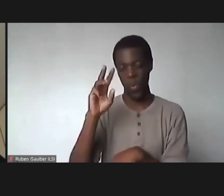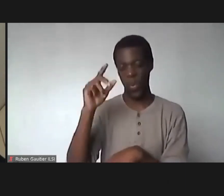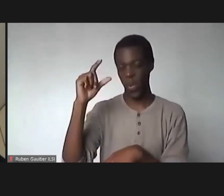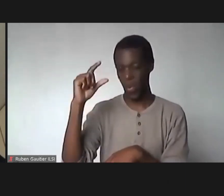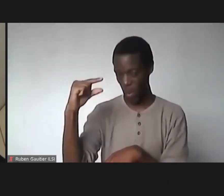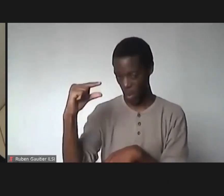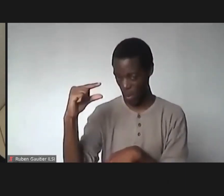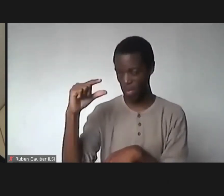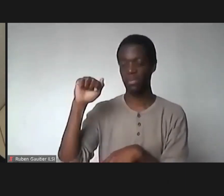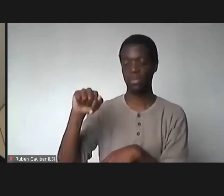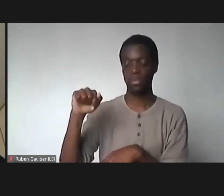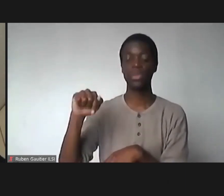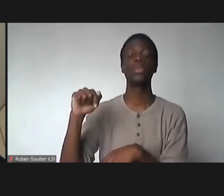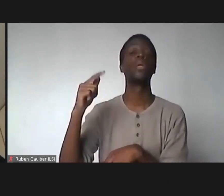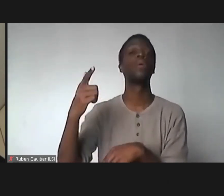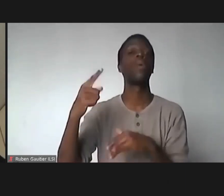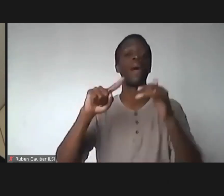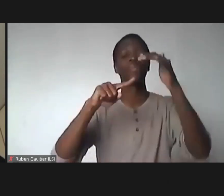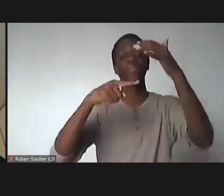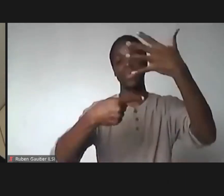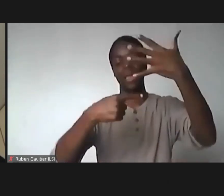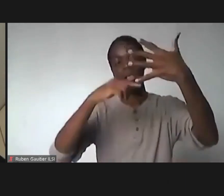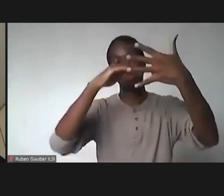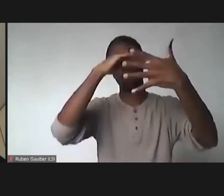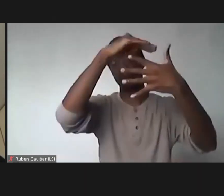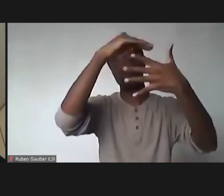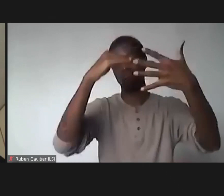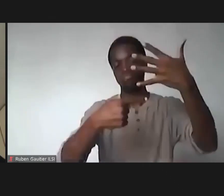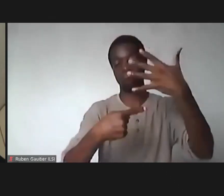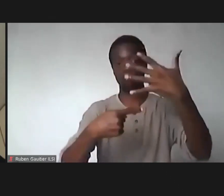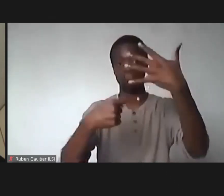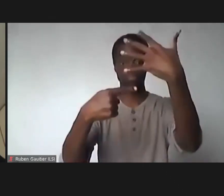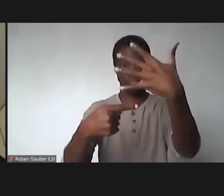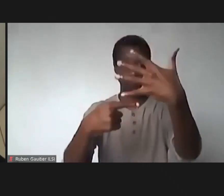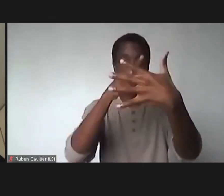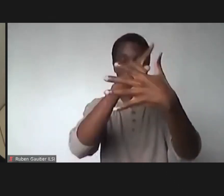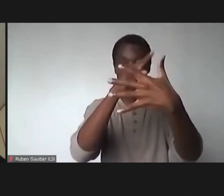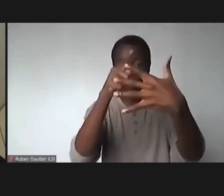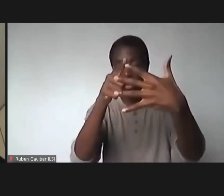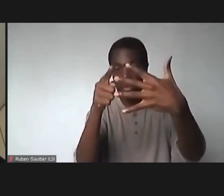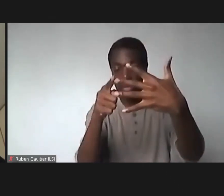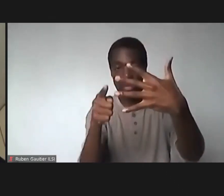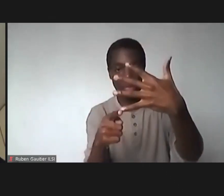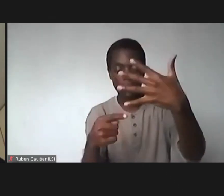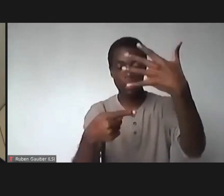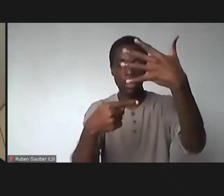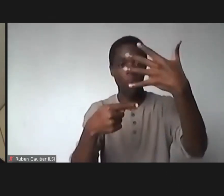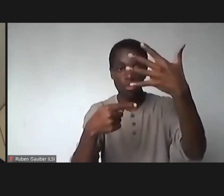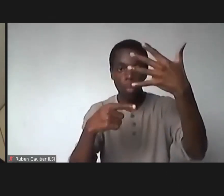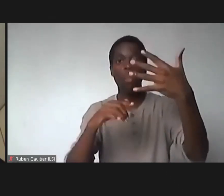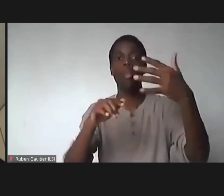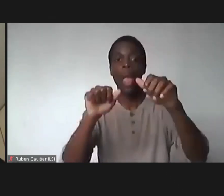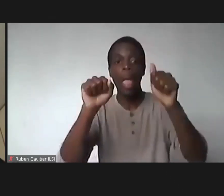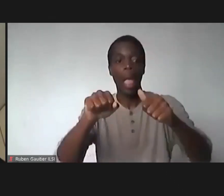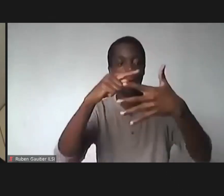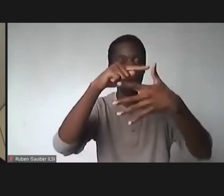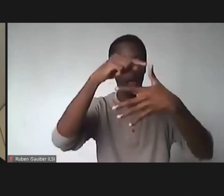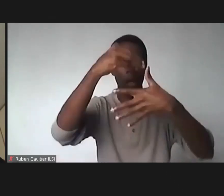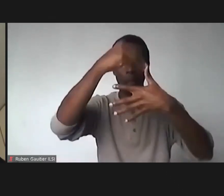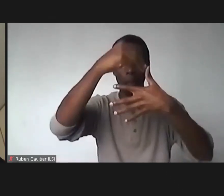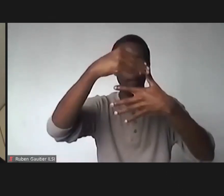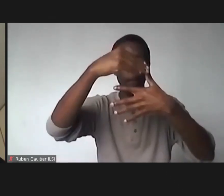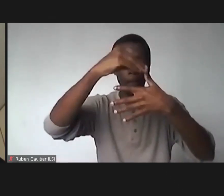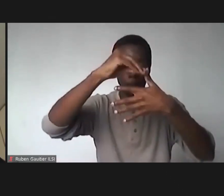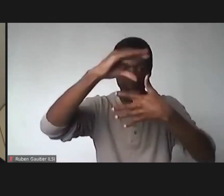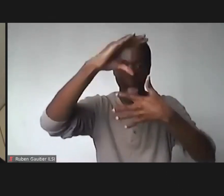Puedes identificar diferentes limitaciones, entonces puedes identificar, pero como yo